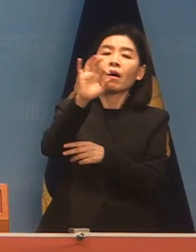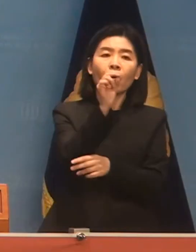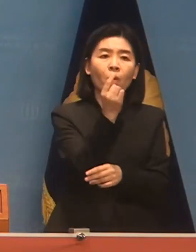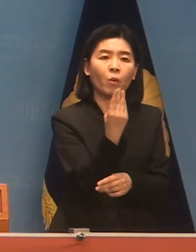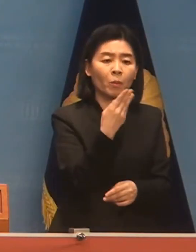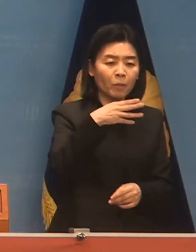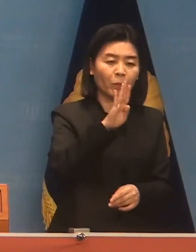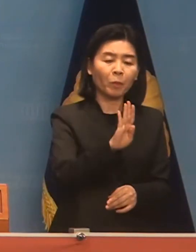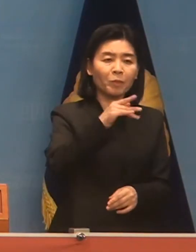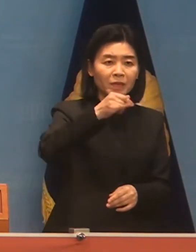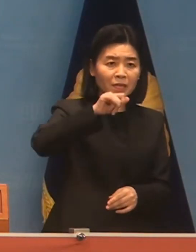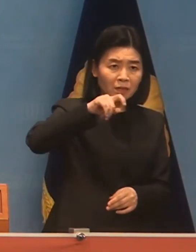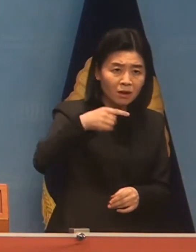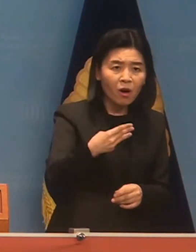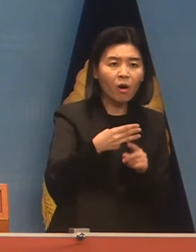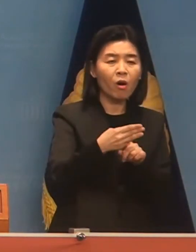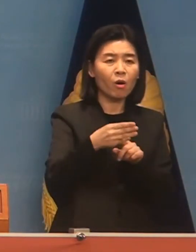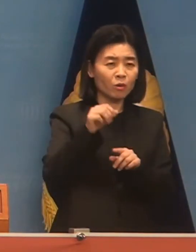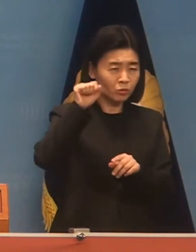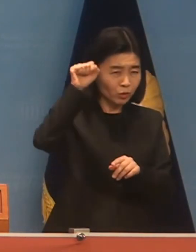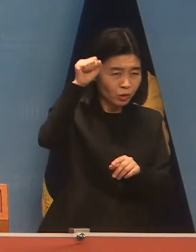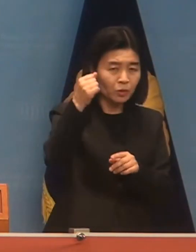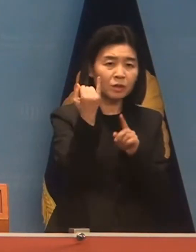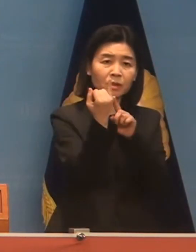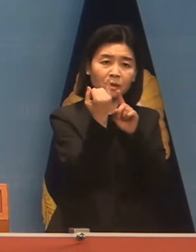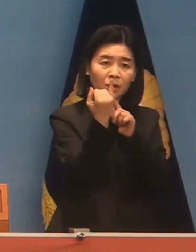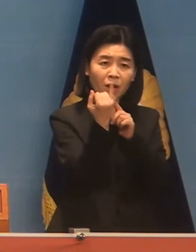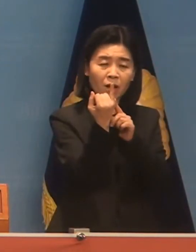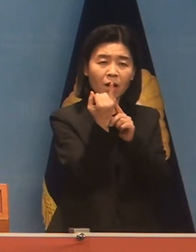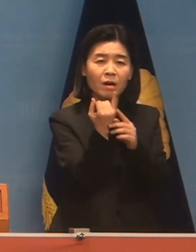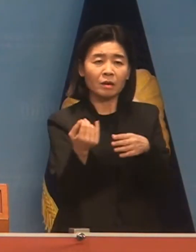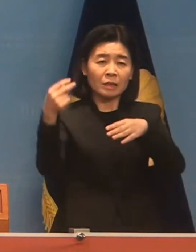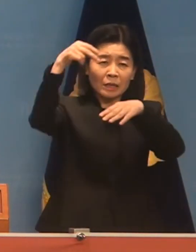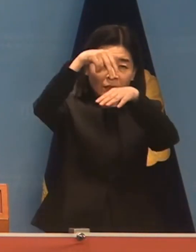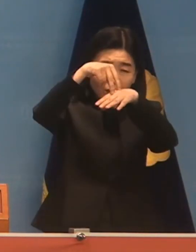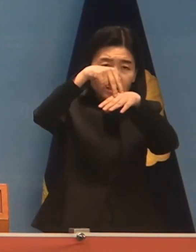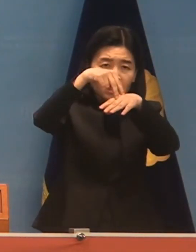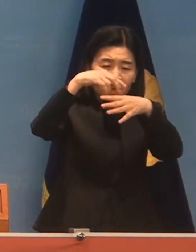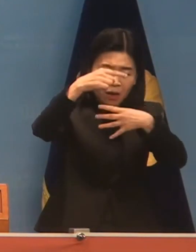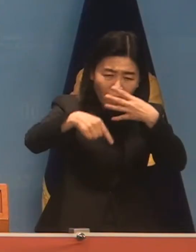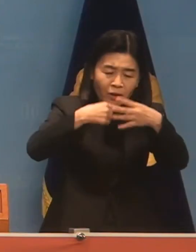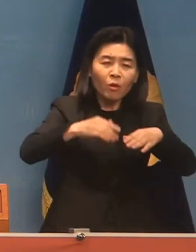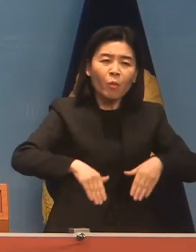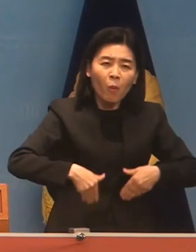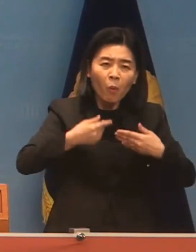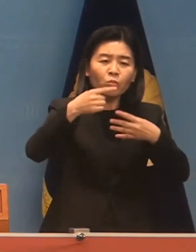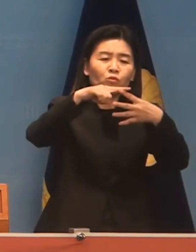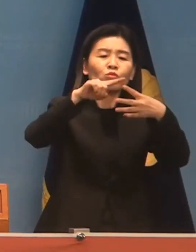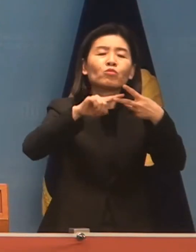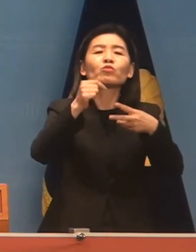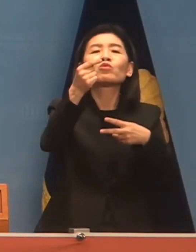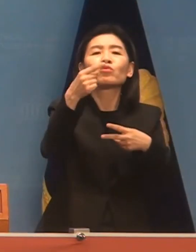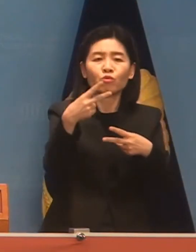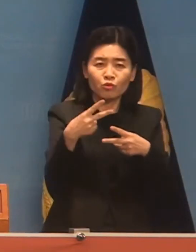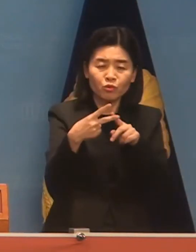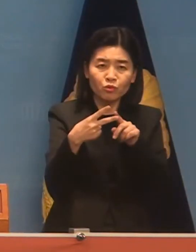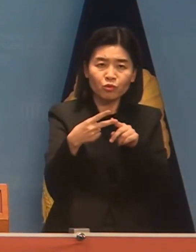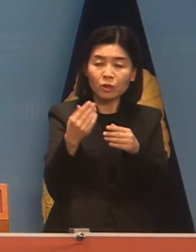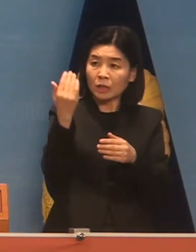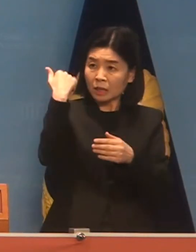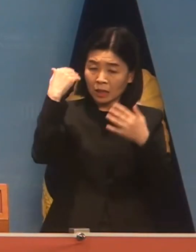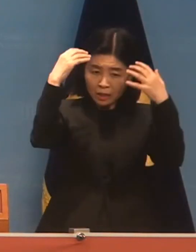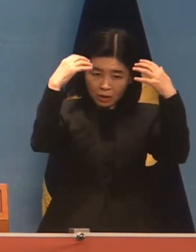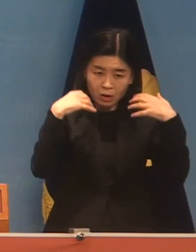옵티컬 여성 노동자는 벌써 고공에서 두 번째 봄을 맞이하고 있습니다. 지난